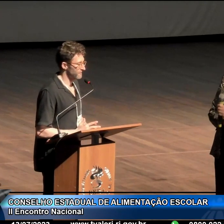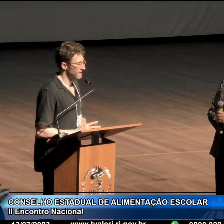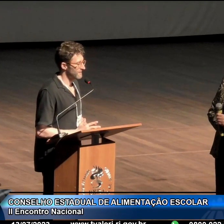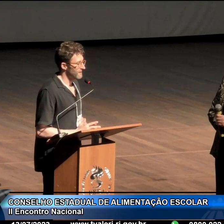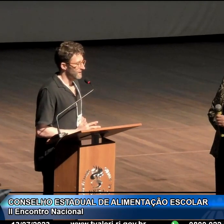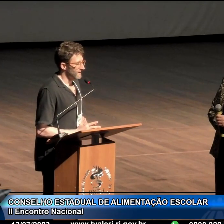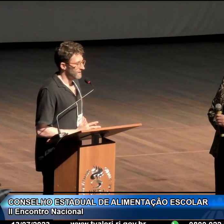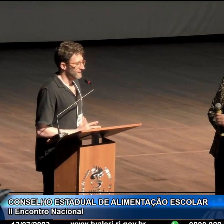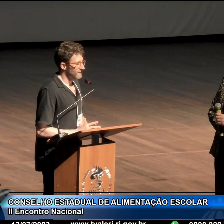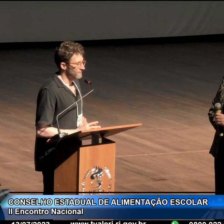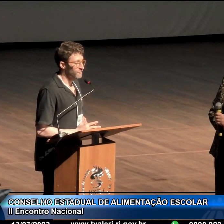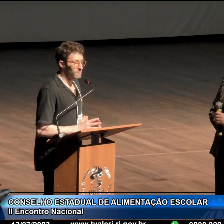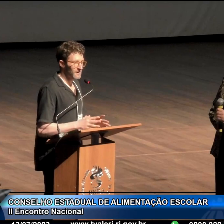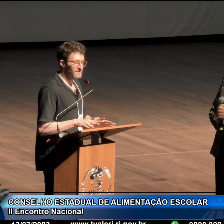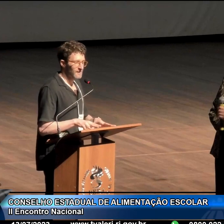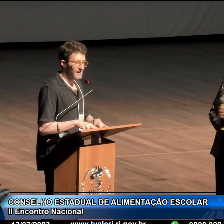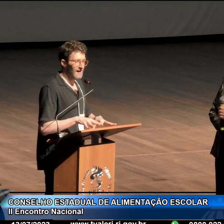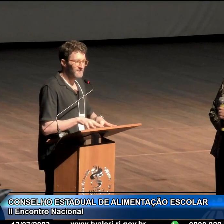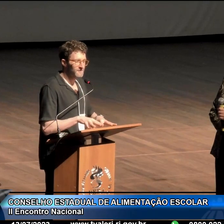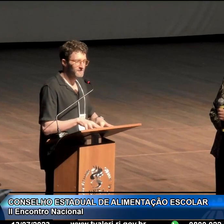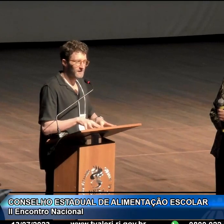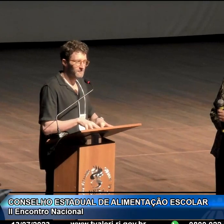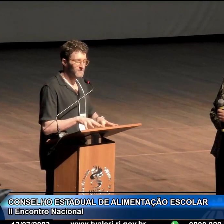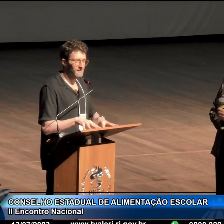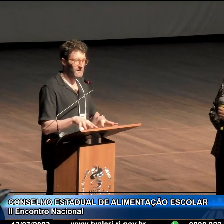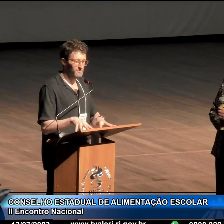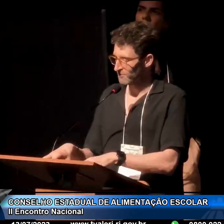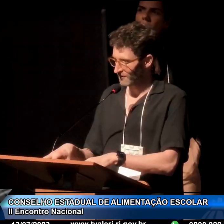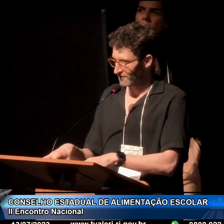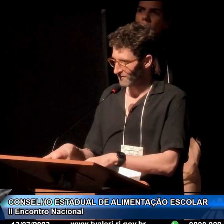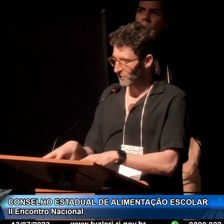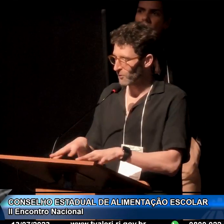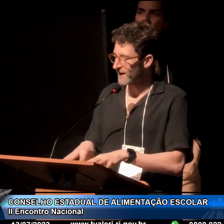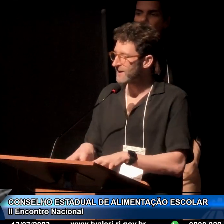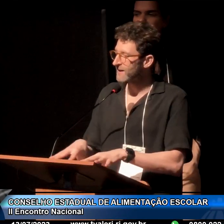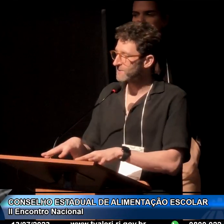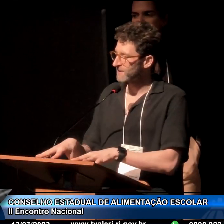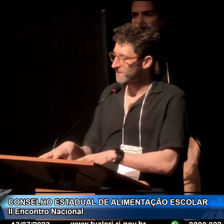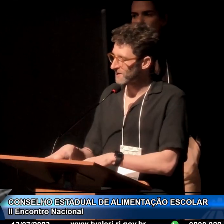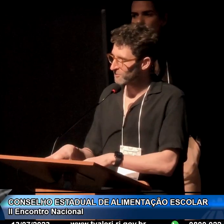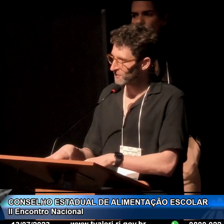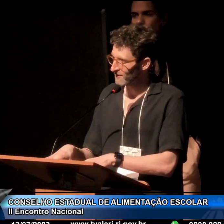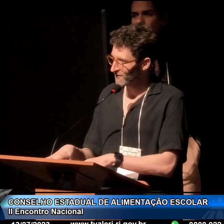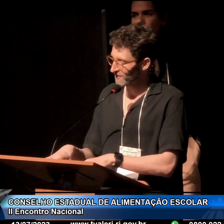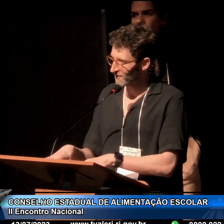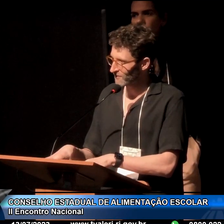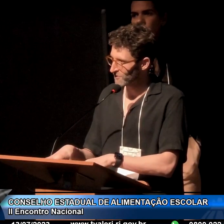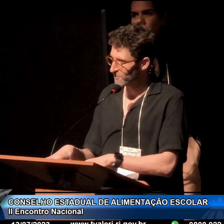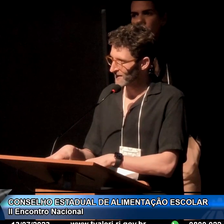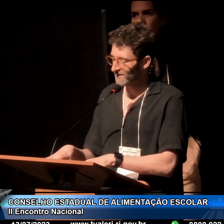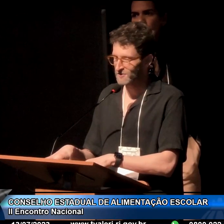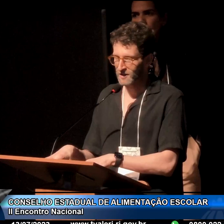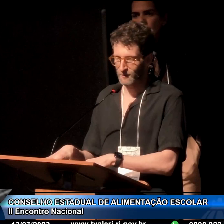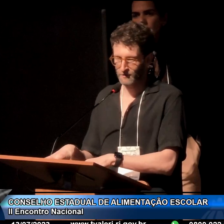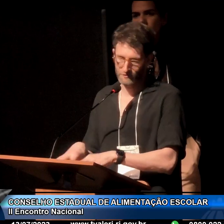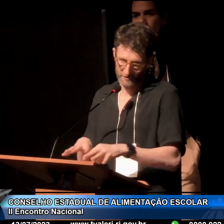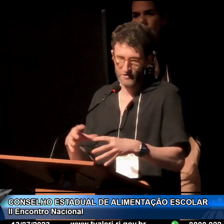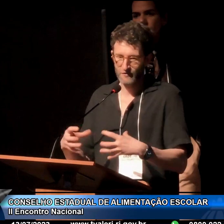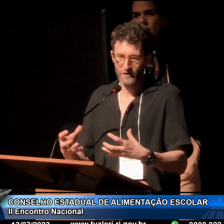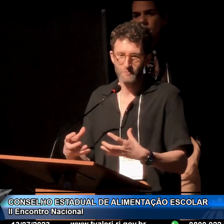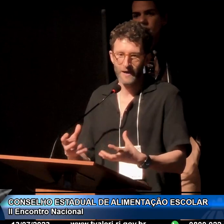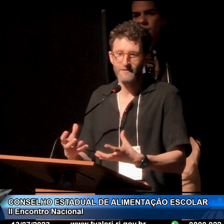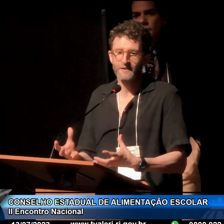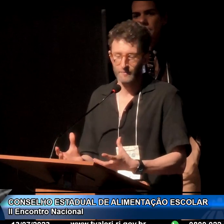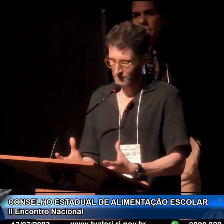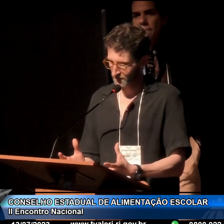escolar fomentar a assistência mais rápido possível então o encaminhamento para o serviço de saúde para que esse diagnóstico